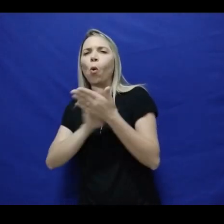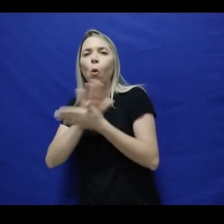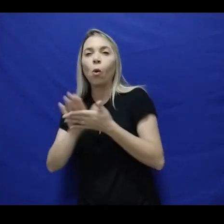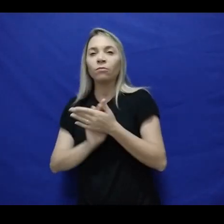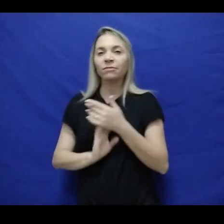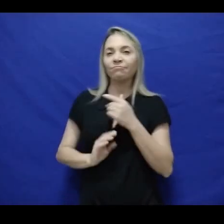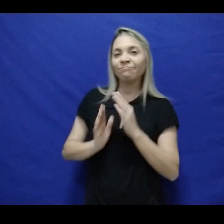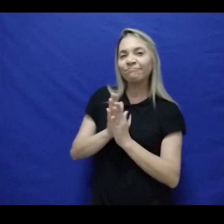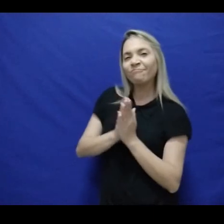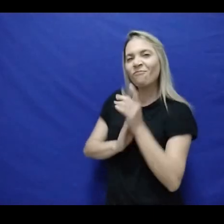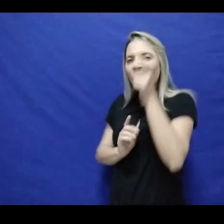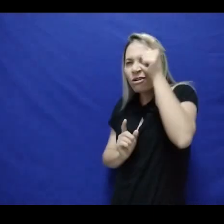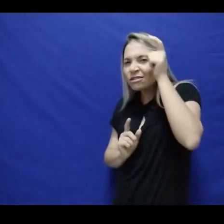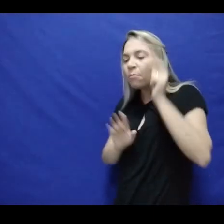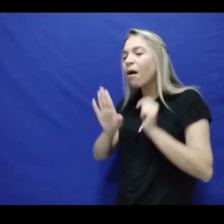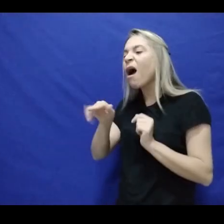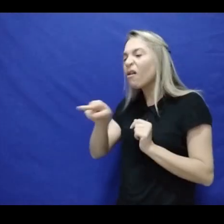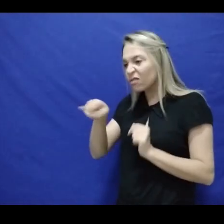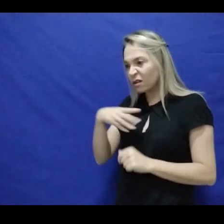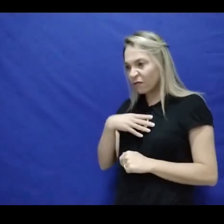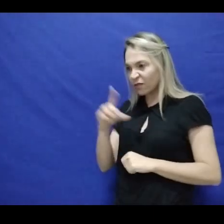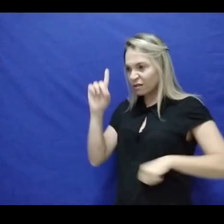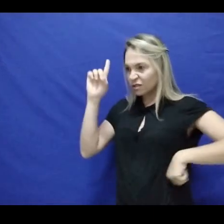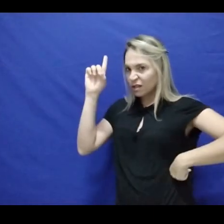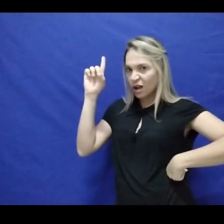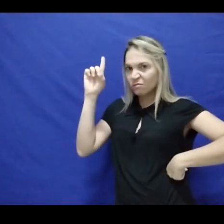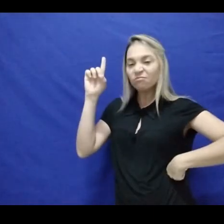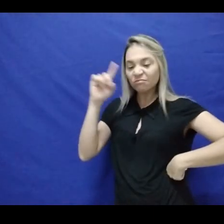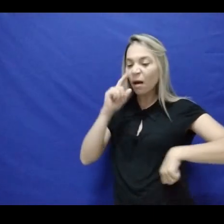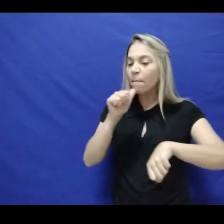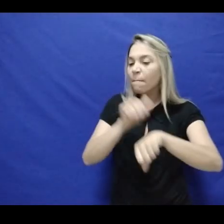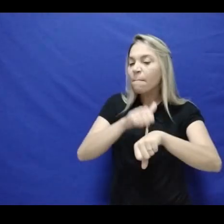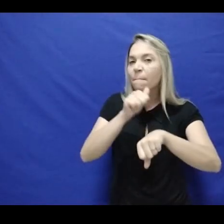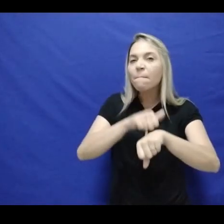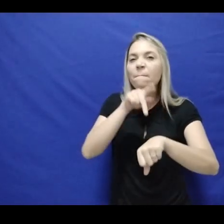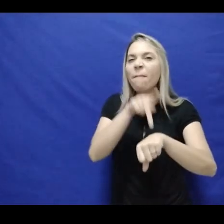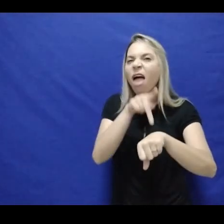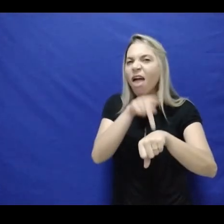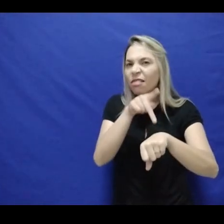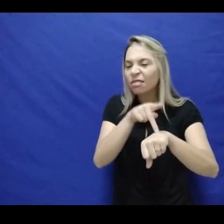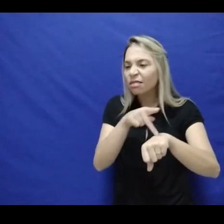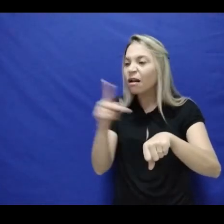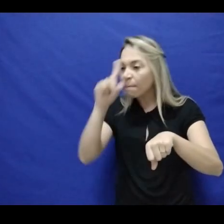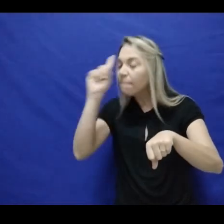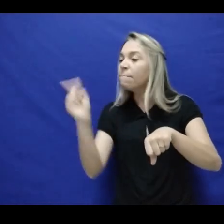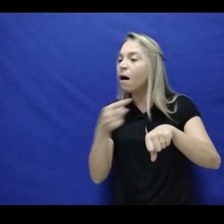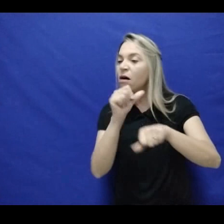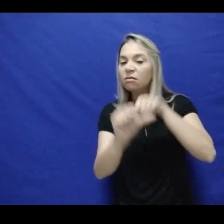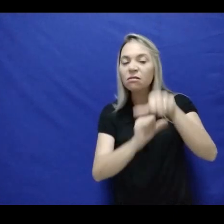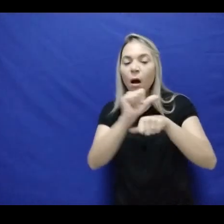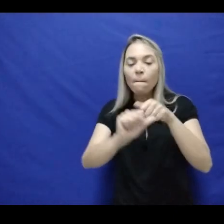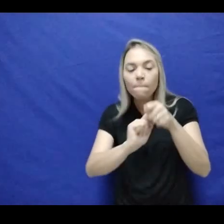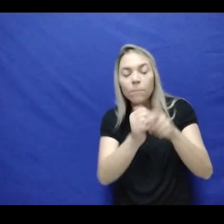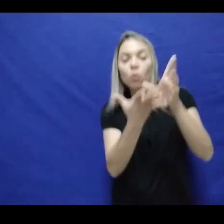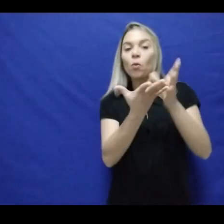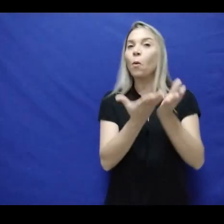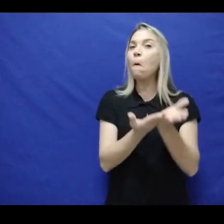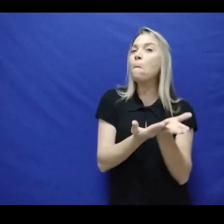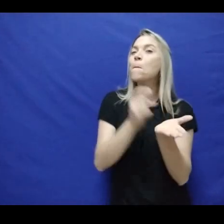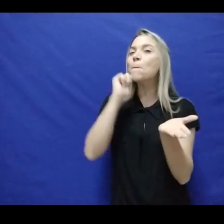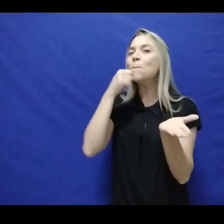lhe disse: Se és filho de Deus, manda que estas pedras se transformem em